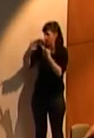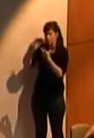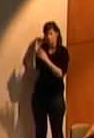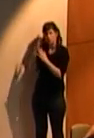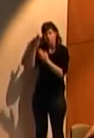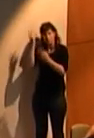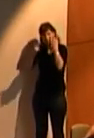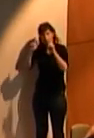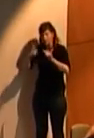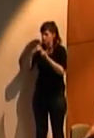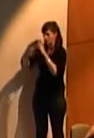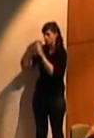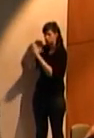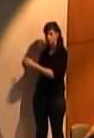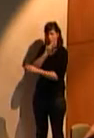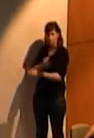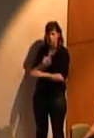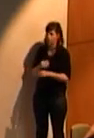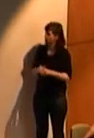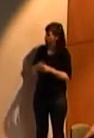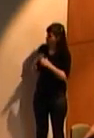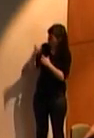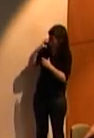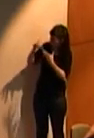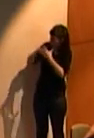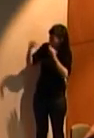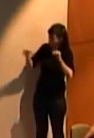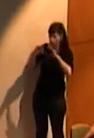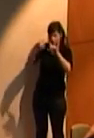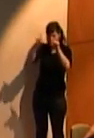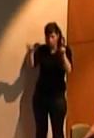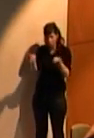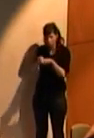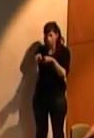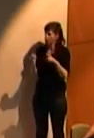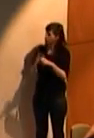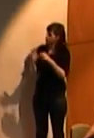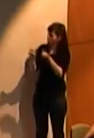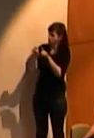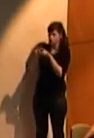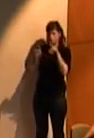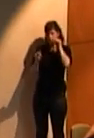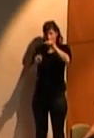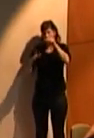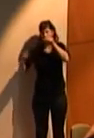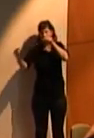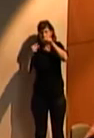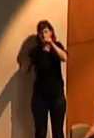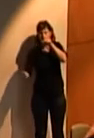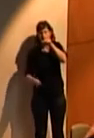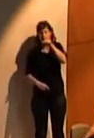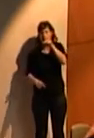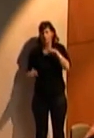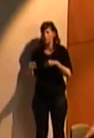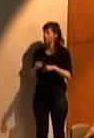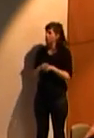les personnes. Donc la forme ronde, la question de voir sans être vu, la question de